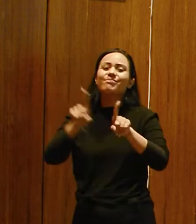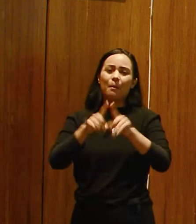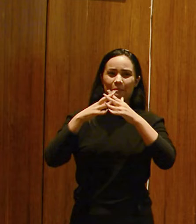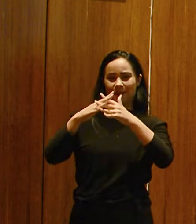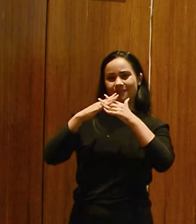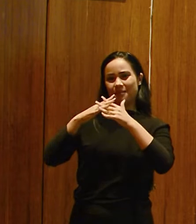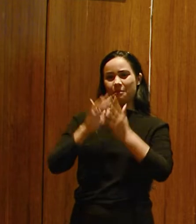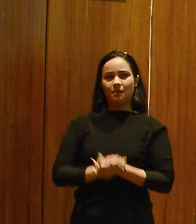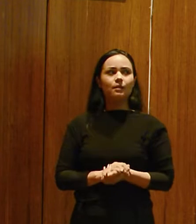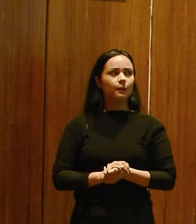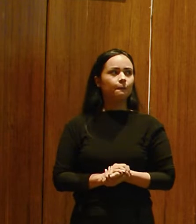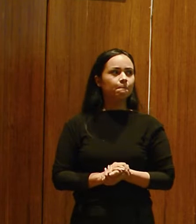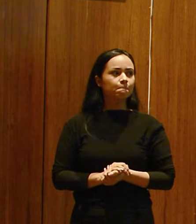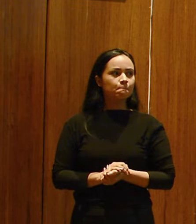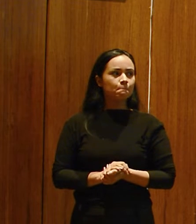afetados.